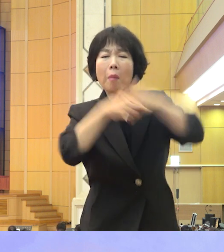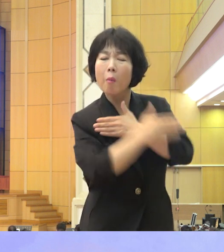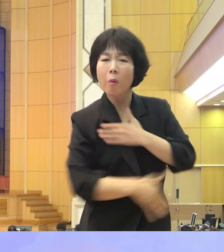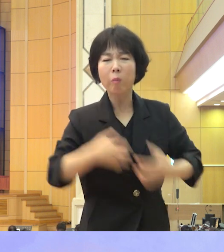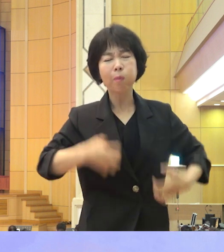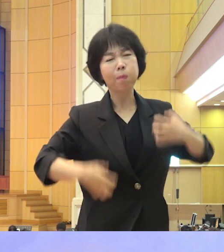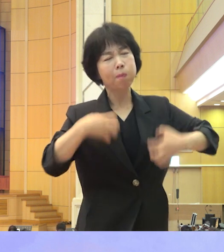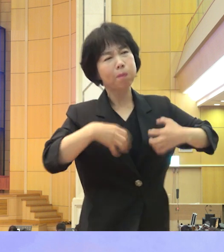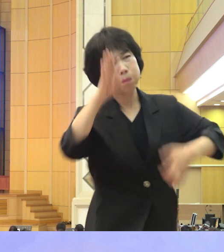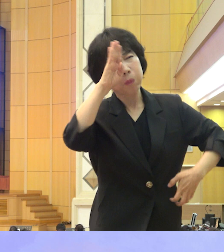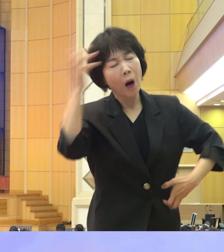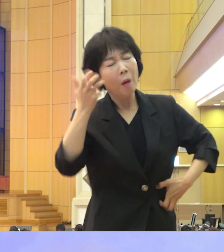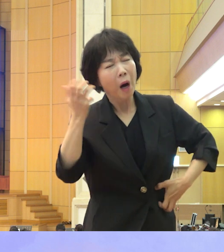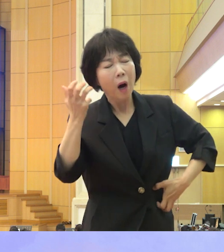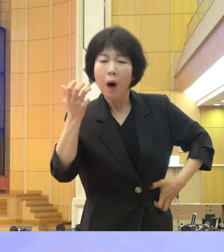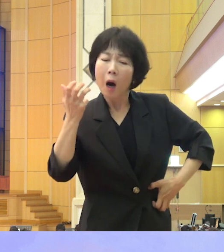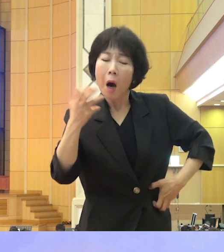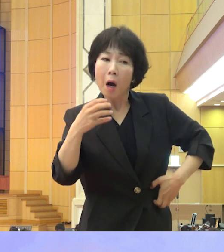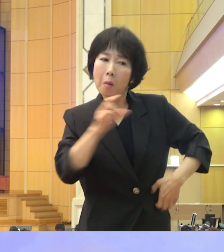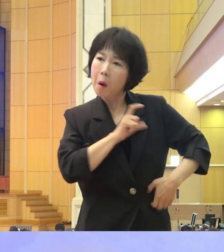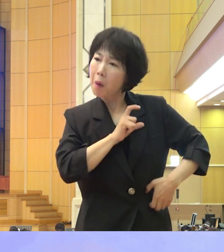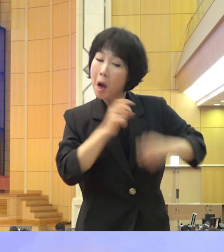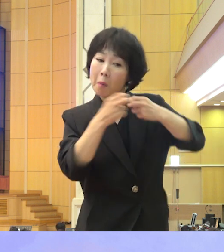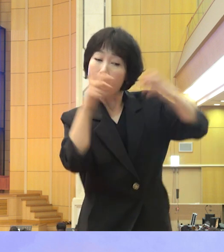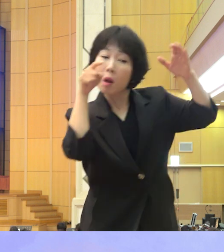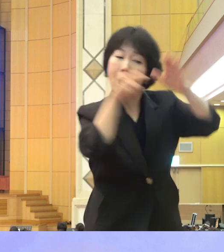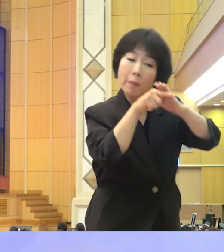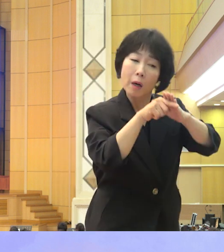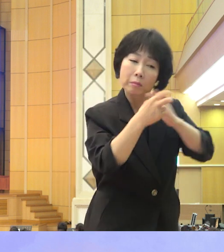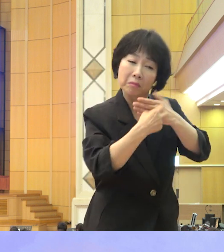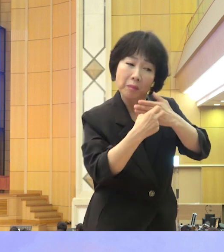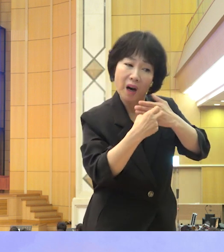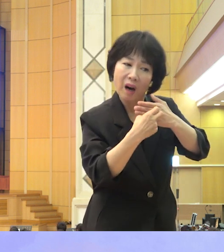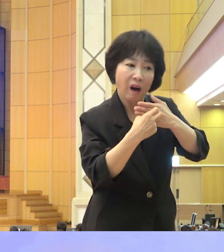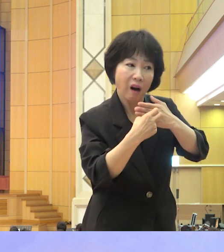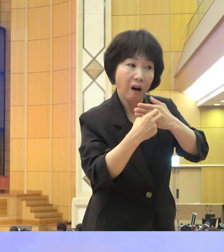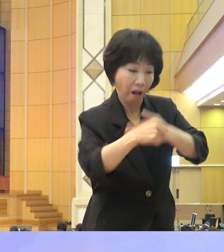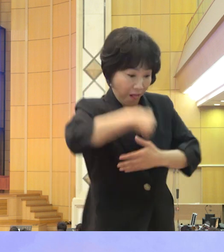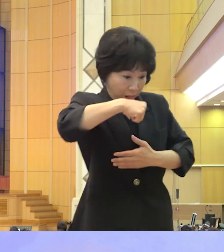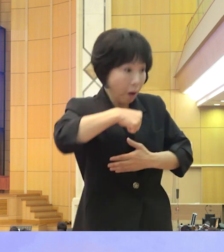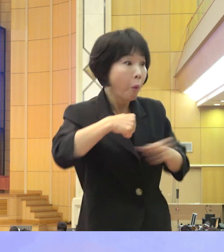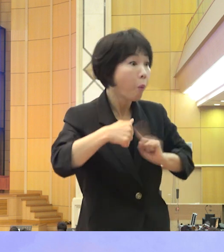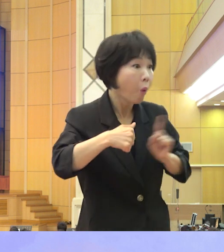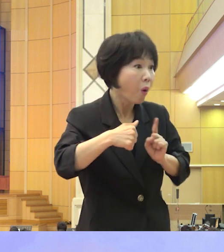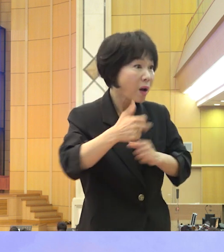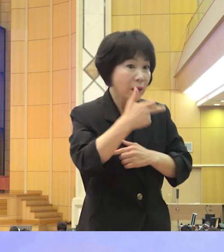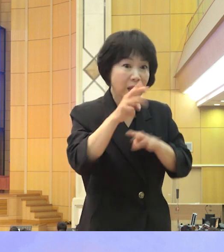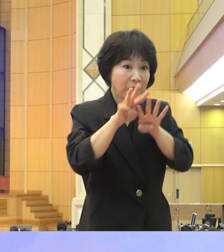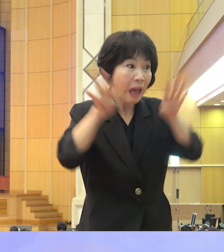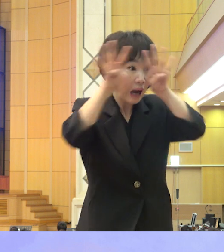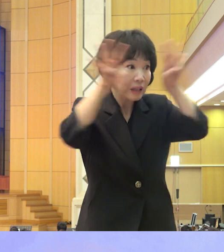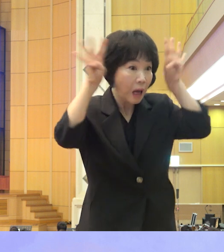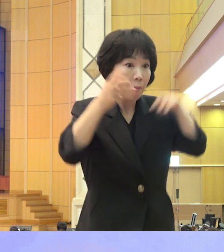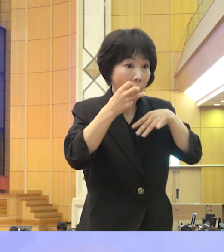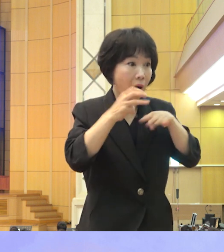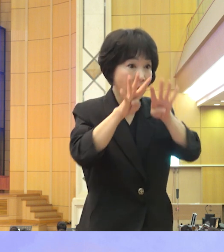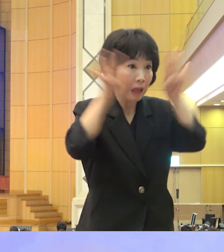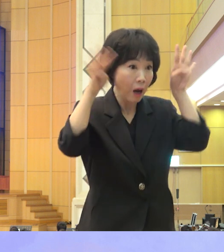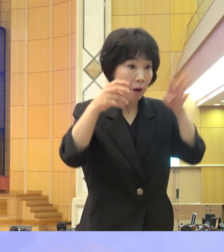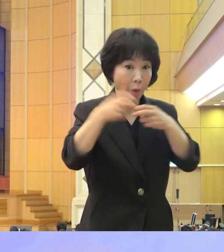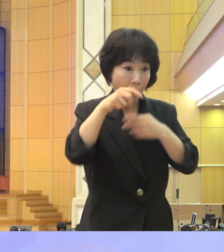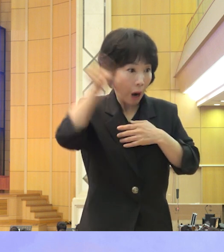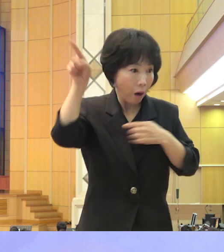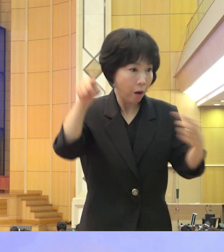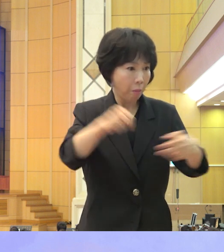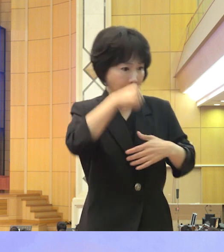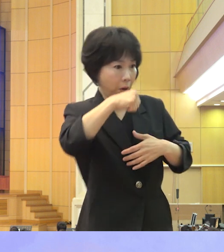진찰해 보니까 큰 병원으로 가라 그랬습니다. 그래서 큰 병원으로 가라 그래서 우리나라에서